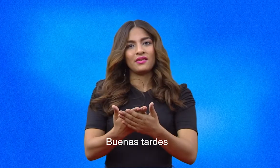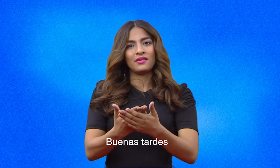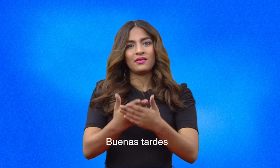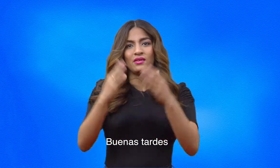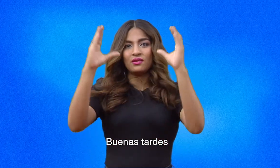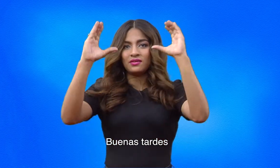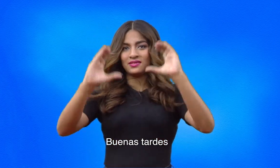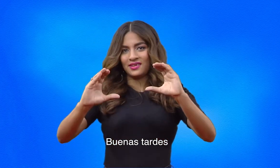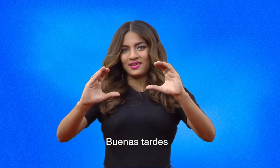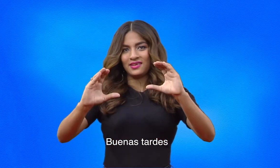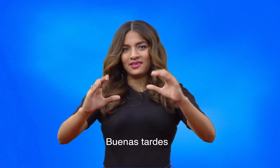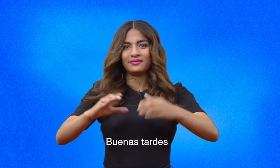Buenas tardes.